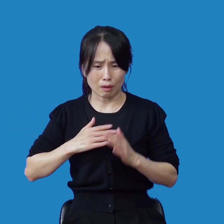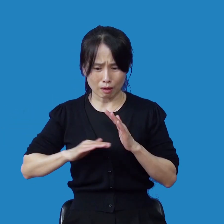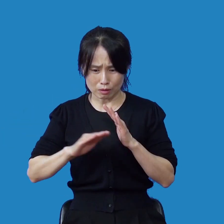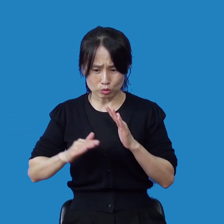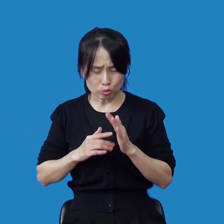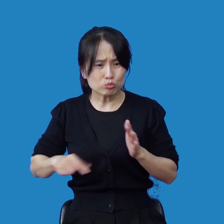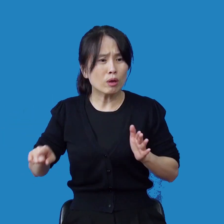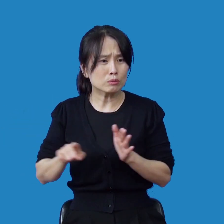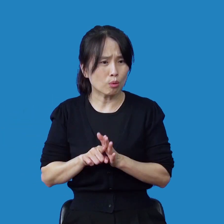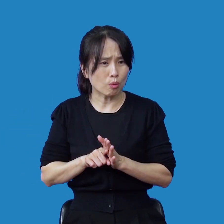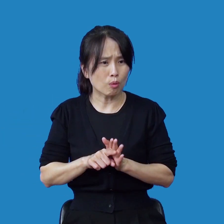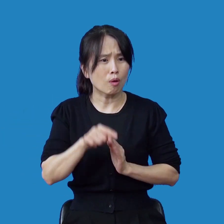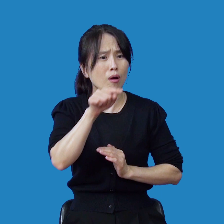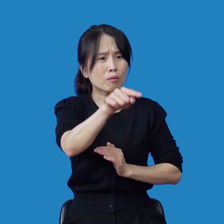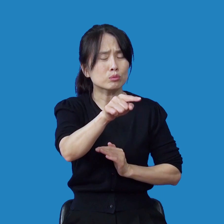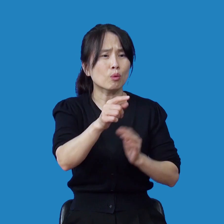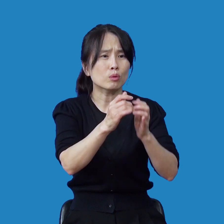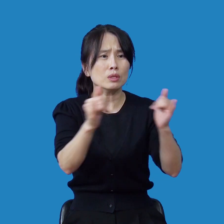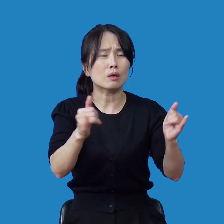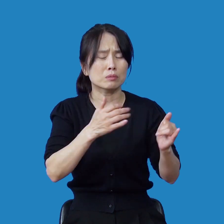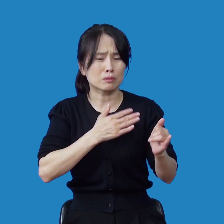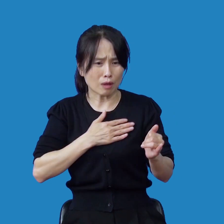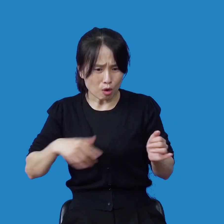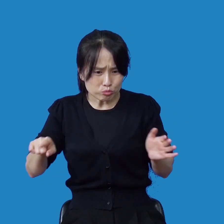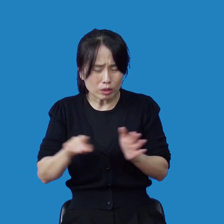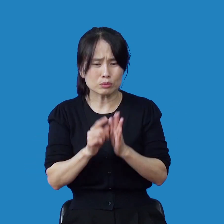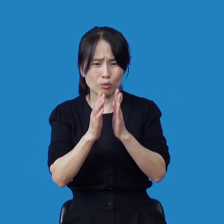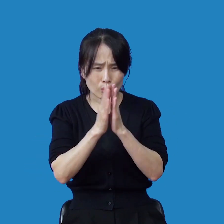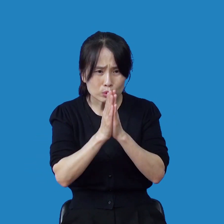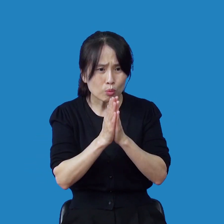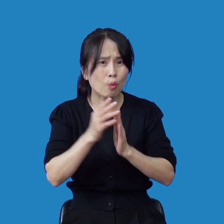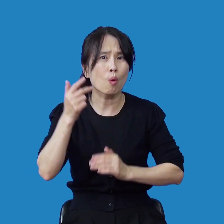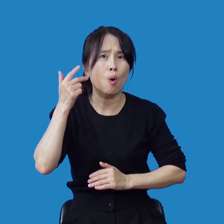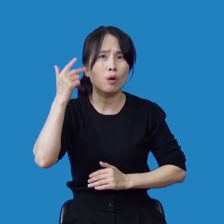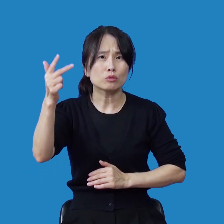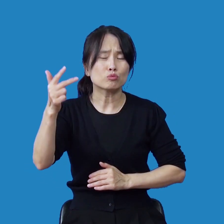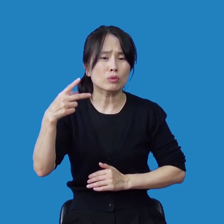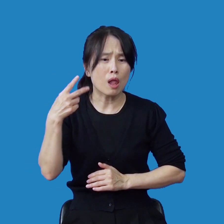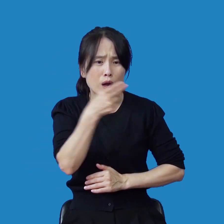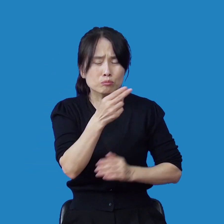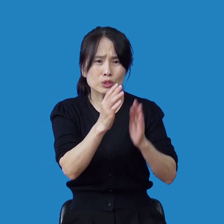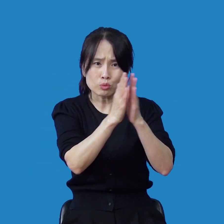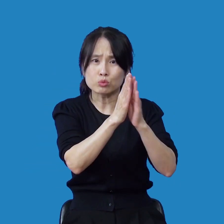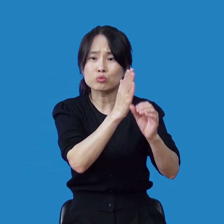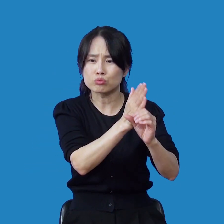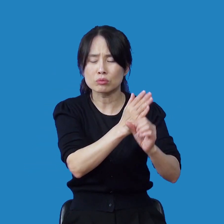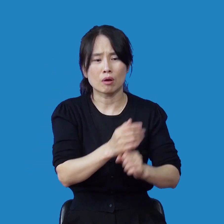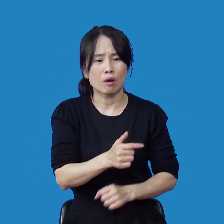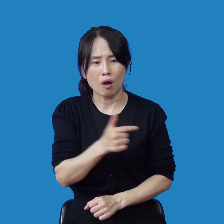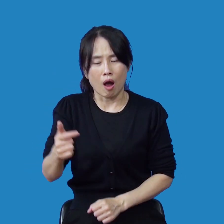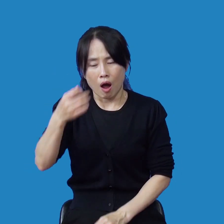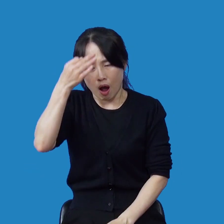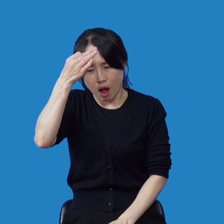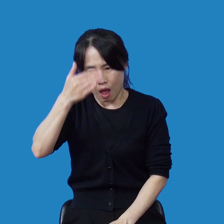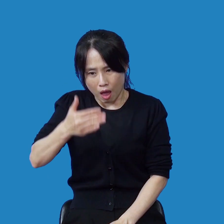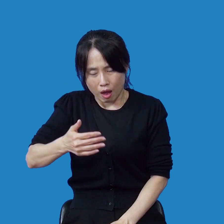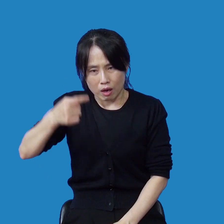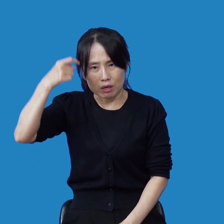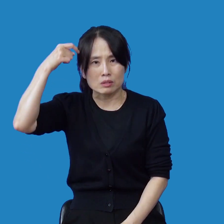리더가 우리 같은 가정을 위해서 일주일이나 금식 기도하고 있는지 너무너무 미안한 생각이